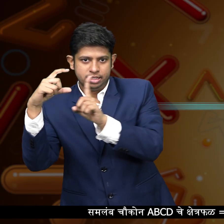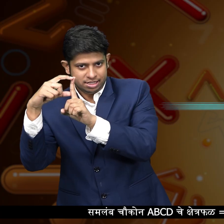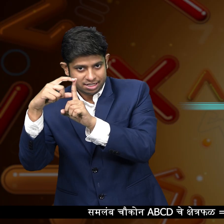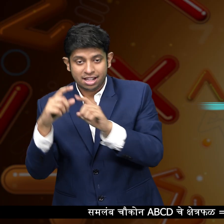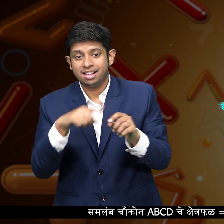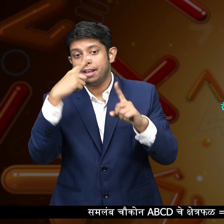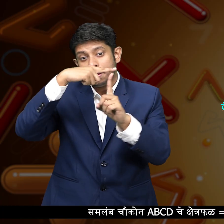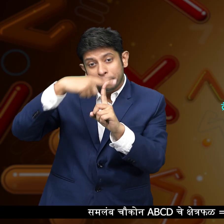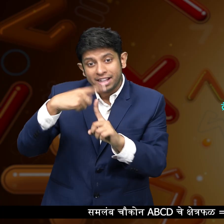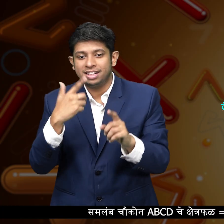CBDचे क्षेत्रफळ.